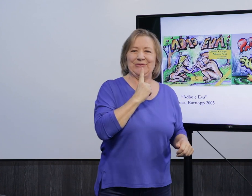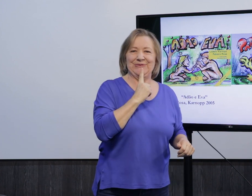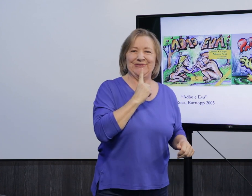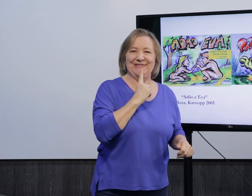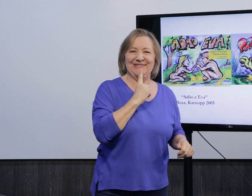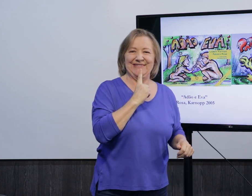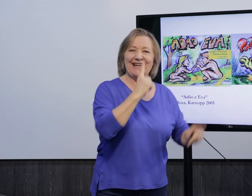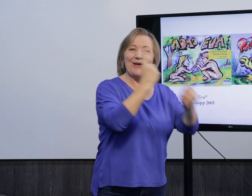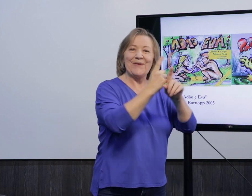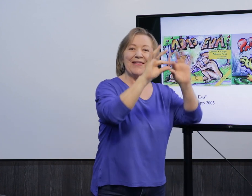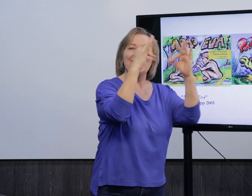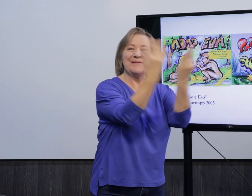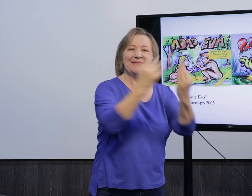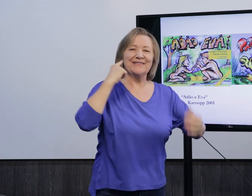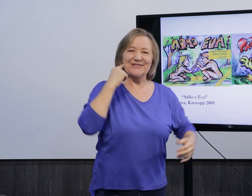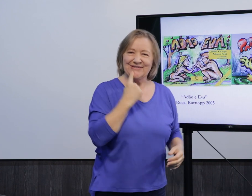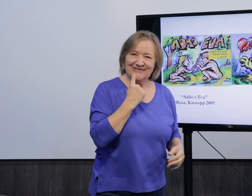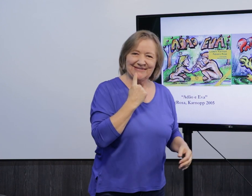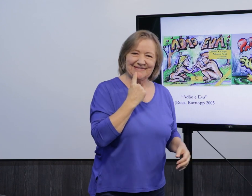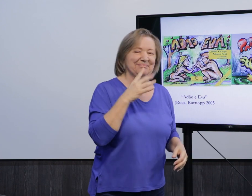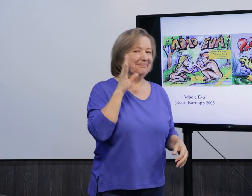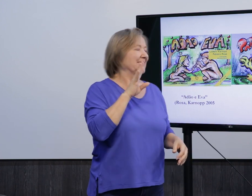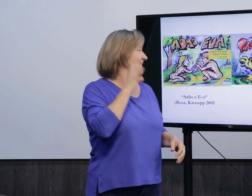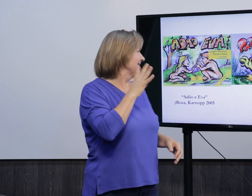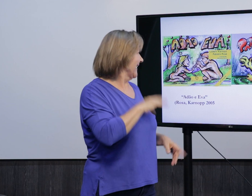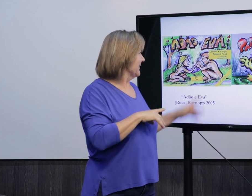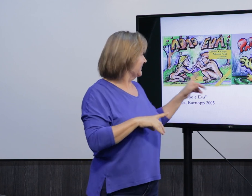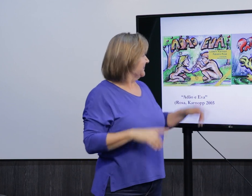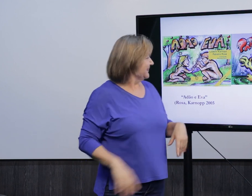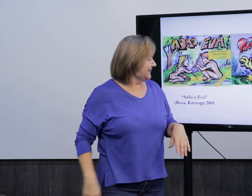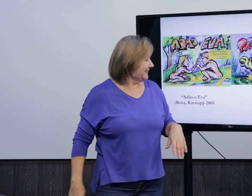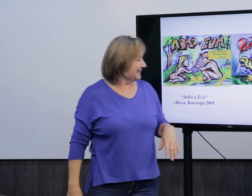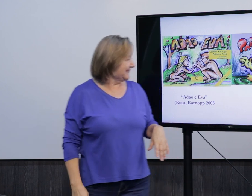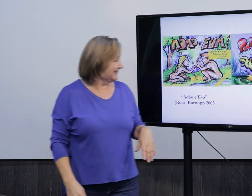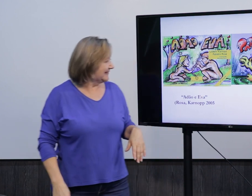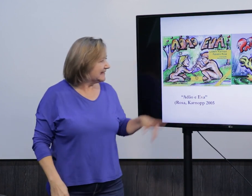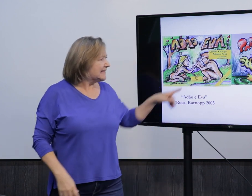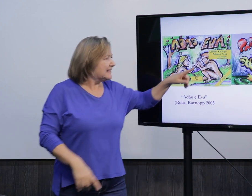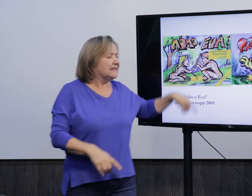por patinho surdo aonde ele encontra uma família de Patos surdos também